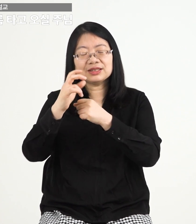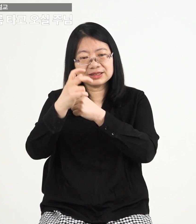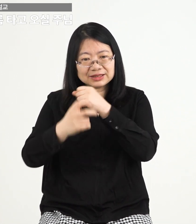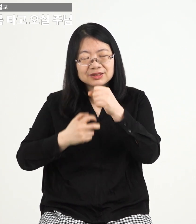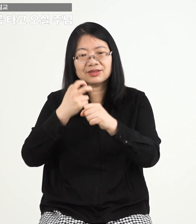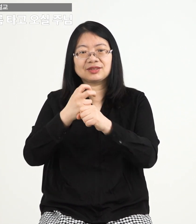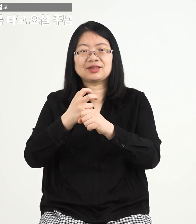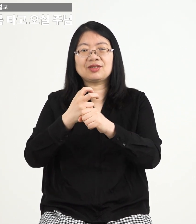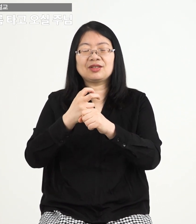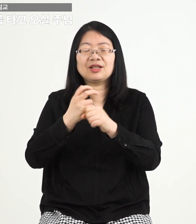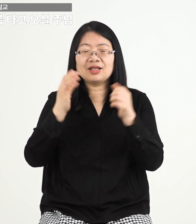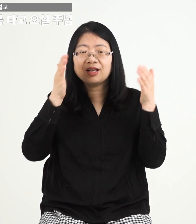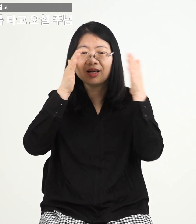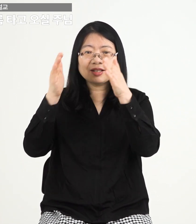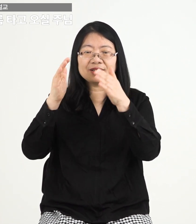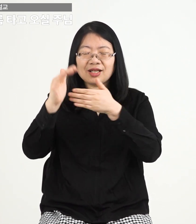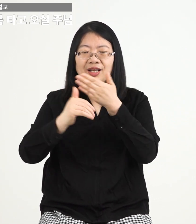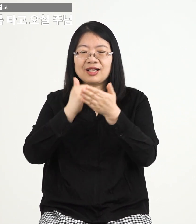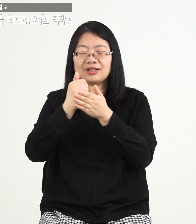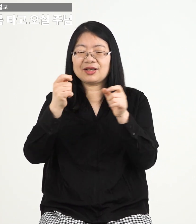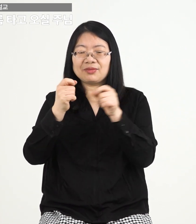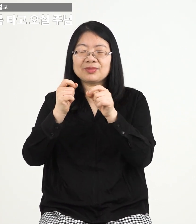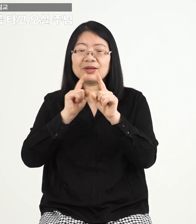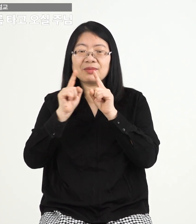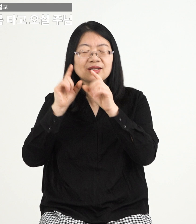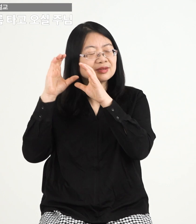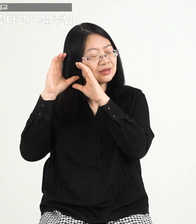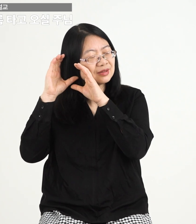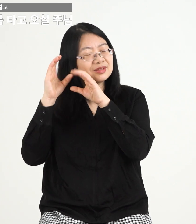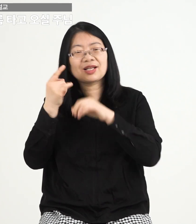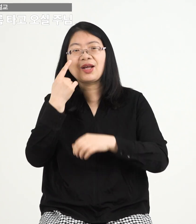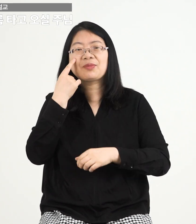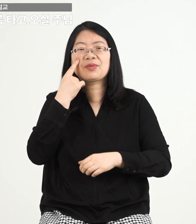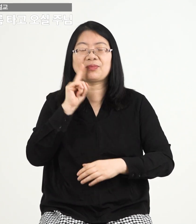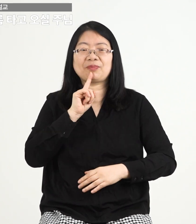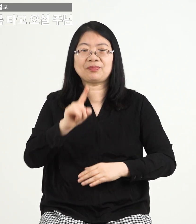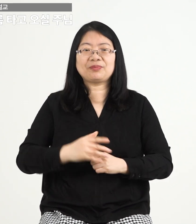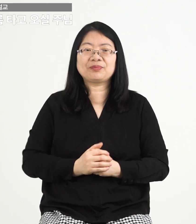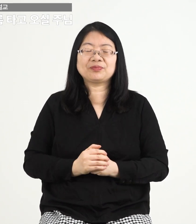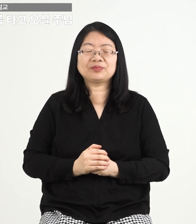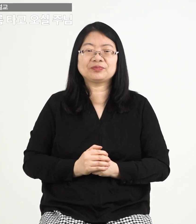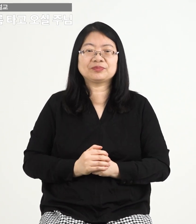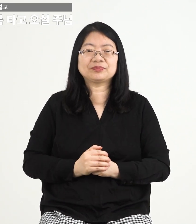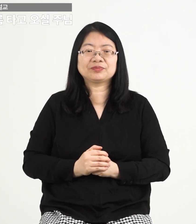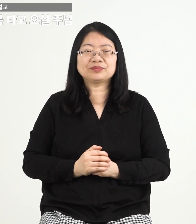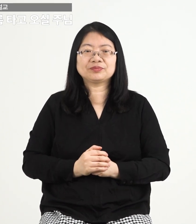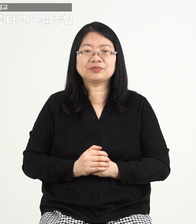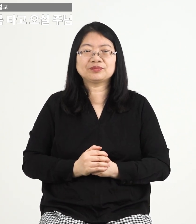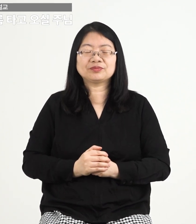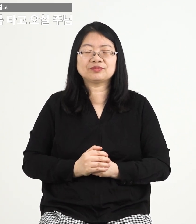하나님 앞에 귀 기울여 말씀을 들어보자는 거예요. 자, 그러면